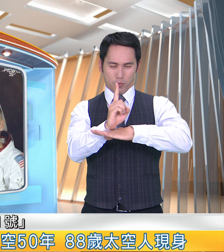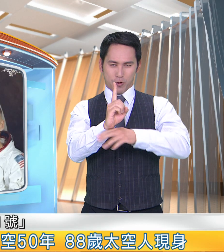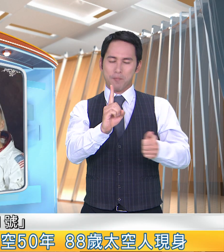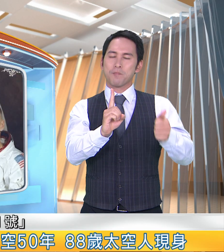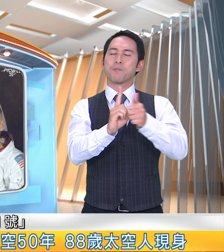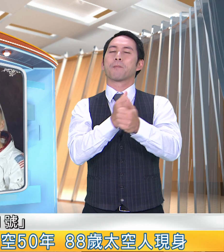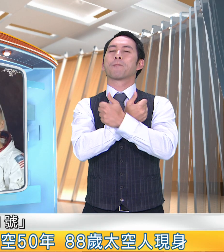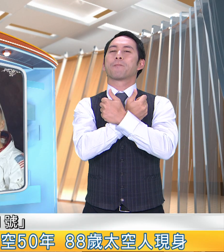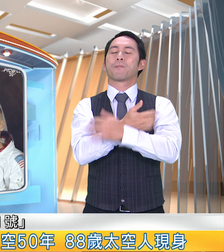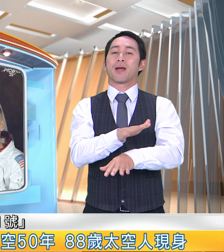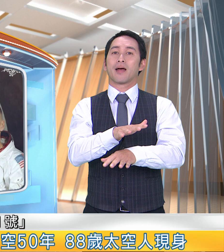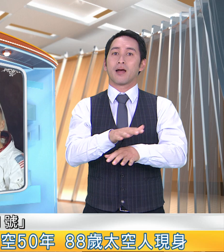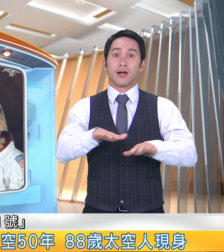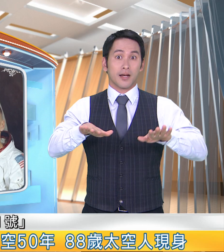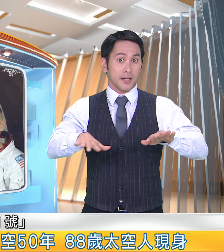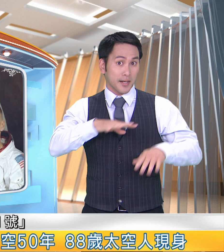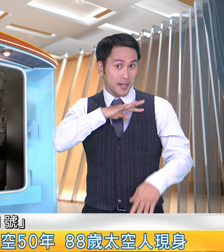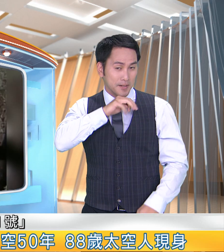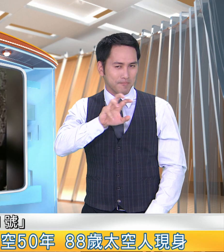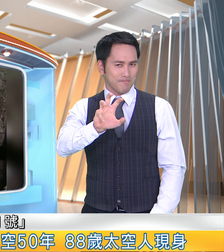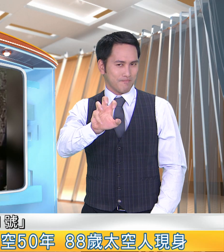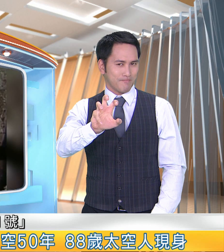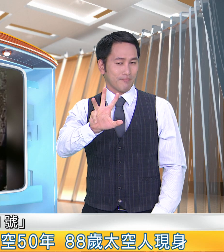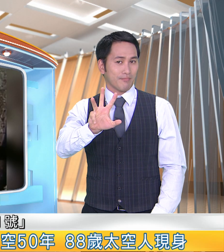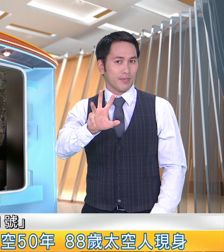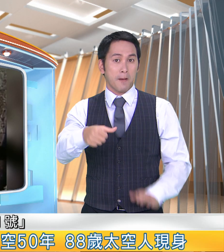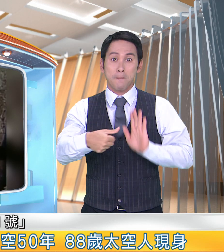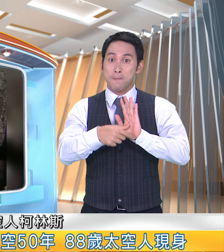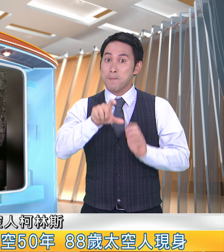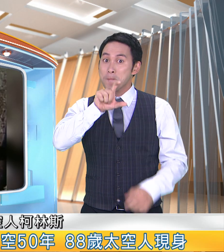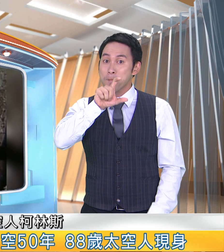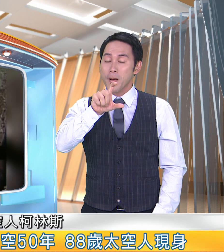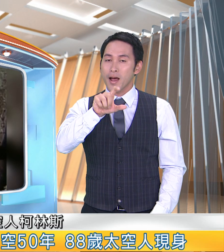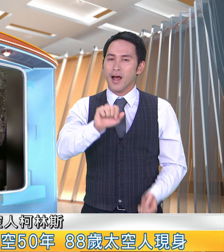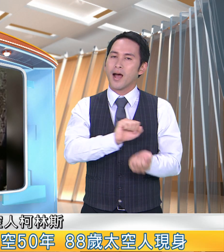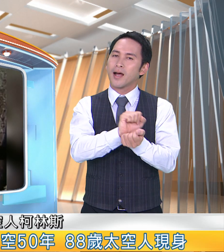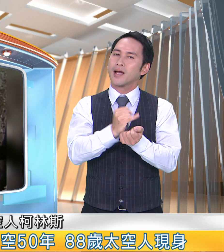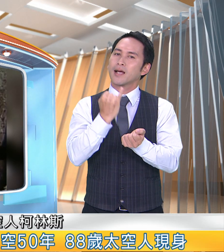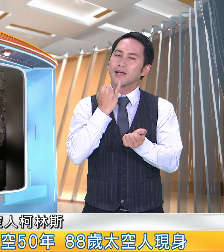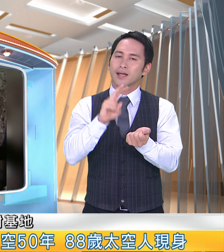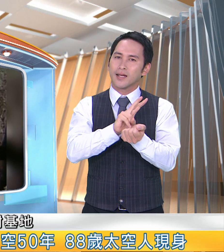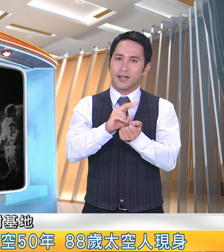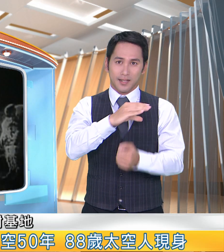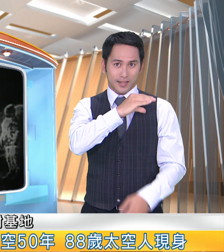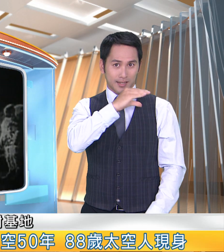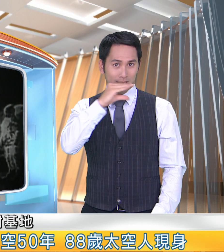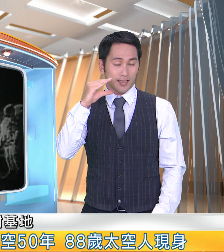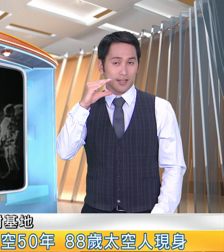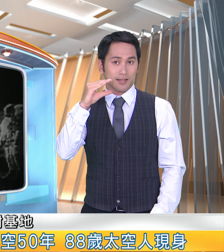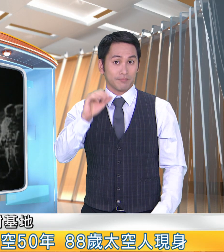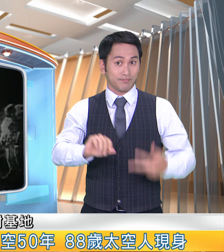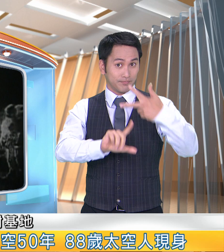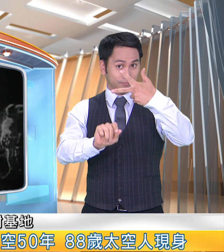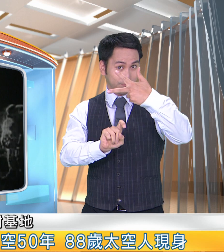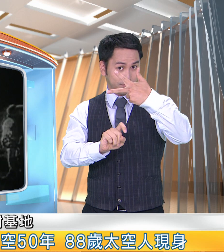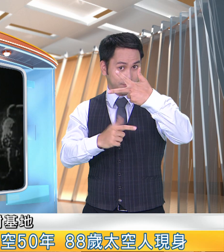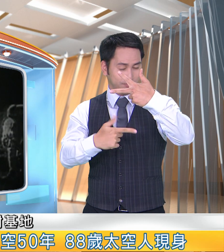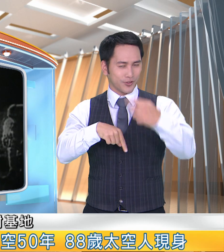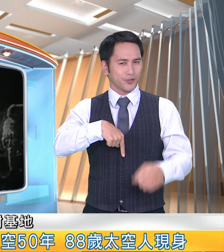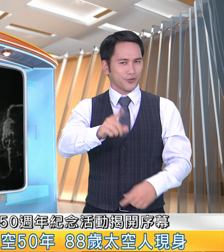龄88岁的太空人柯林斯在16号重返了发射基地，为发射